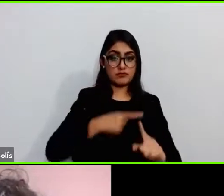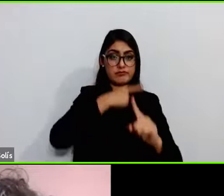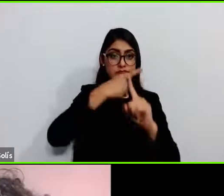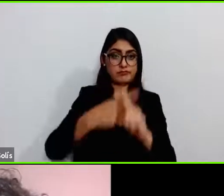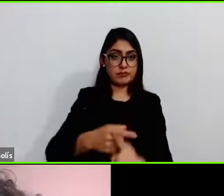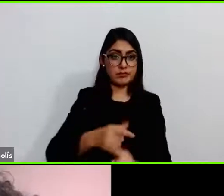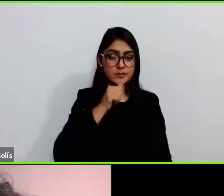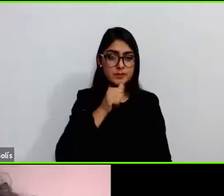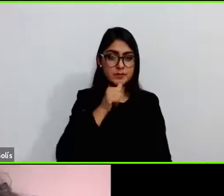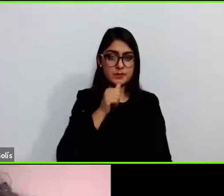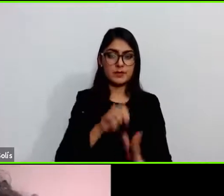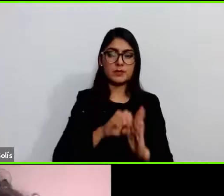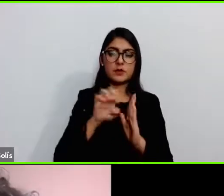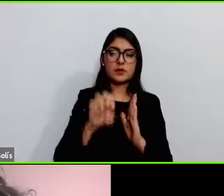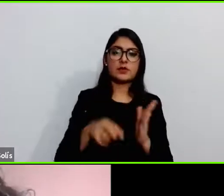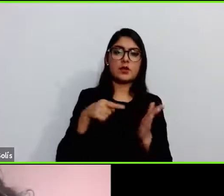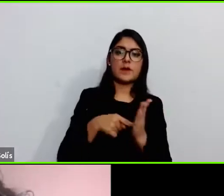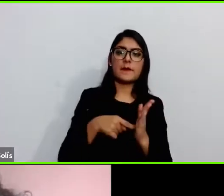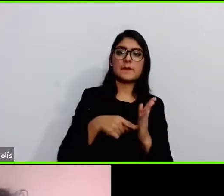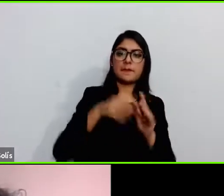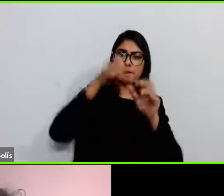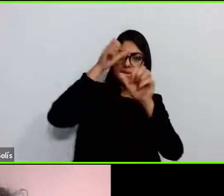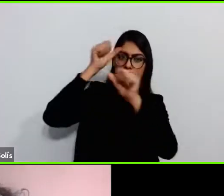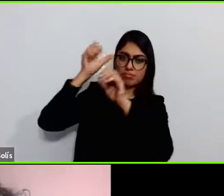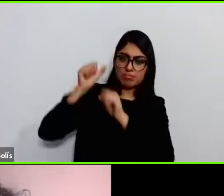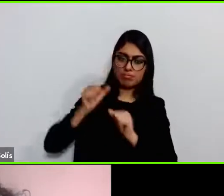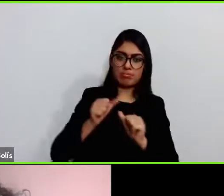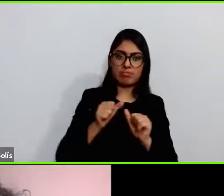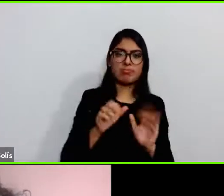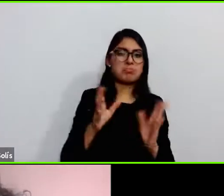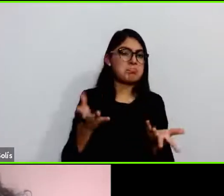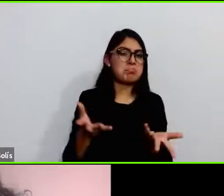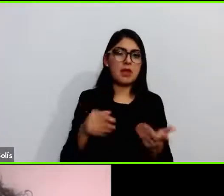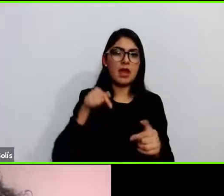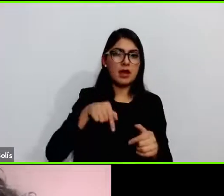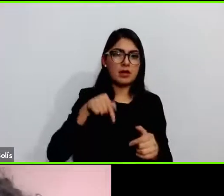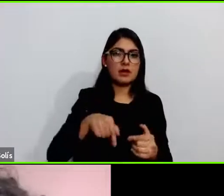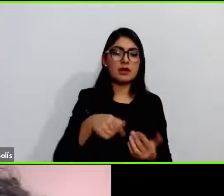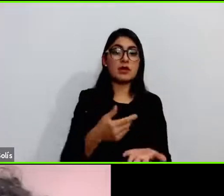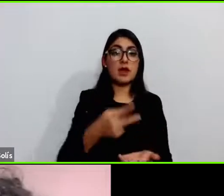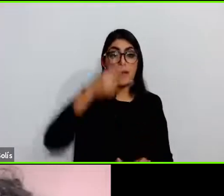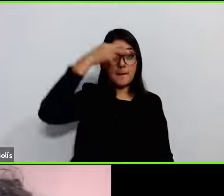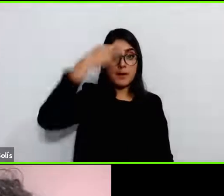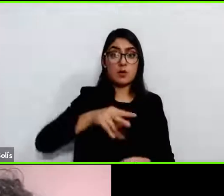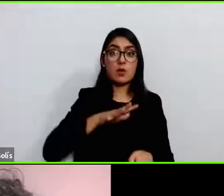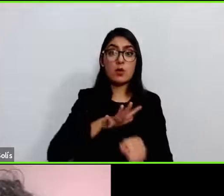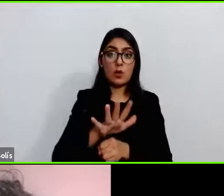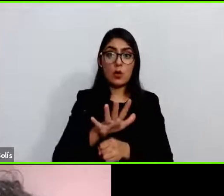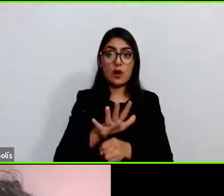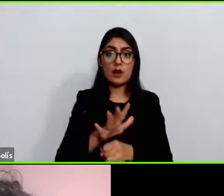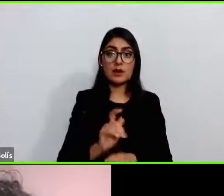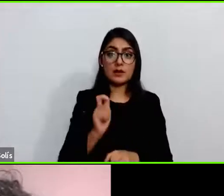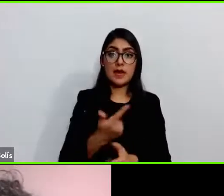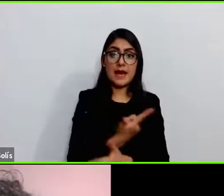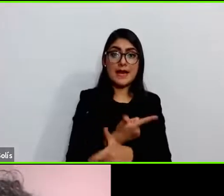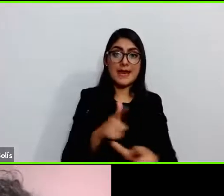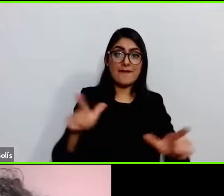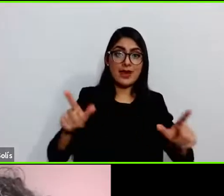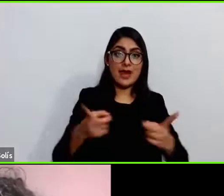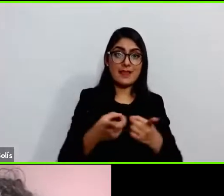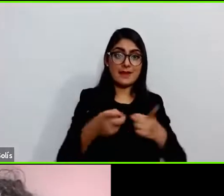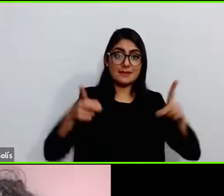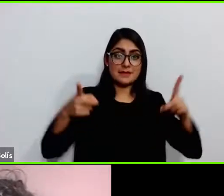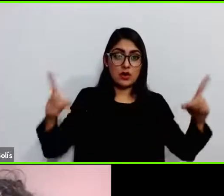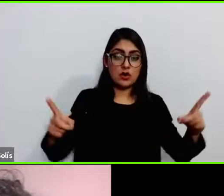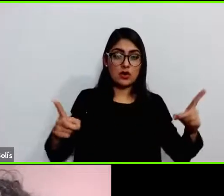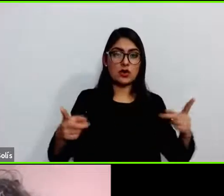Constitución o en los tratados. En el caso de México, un caso emblemático sería el libre desarrollo de la personalidad. Es un